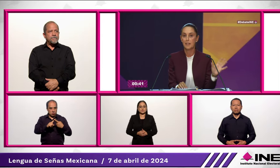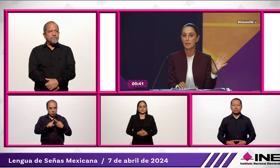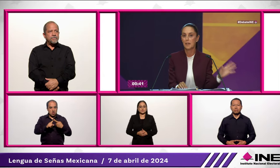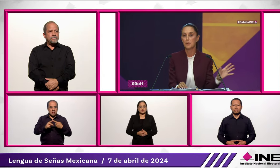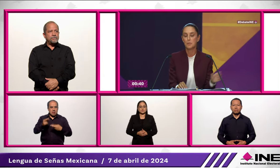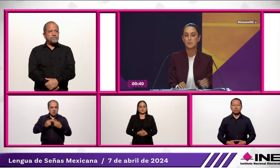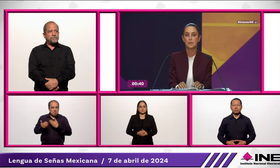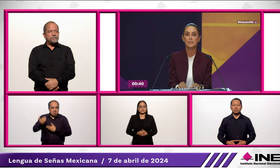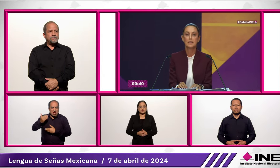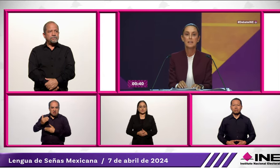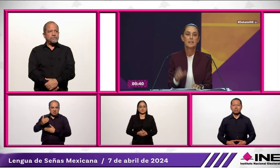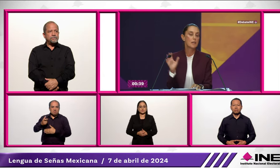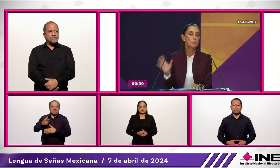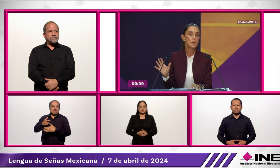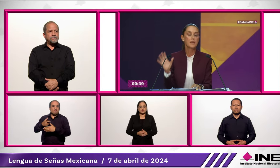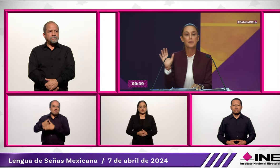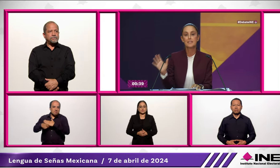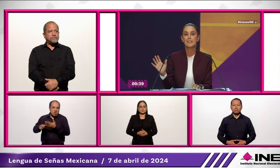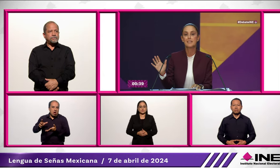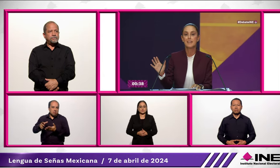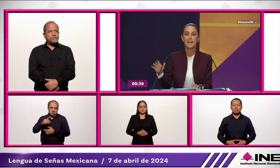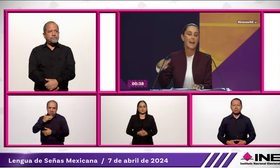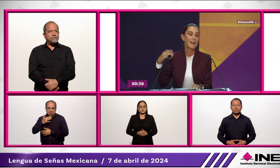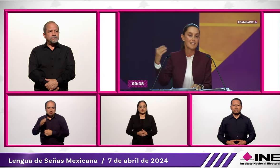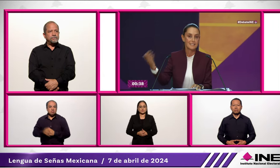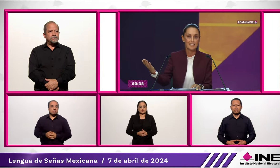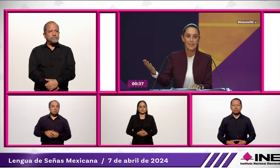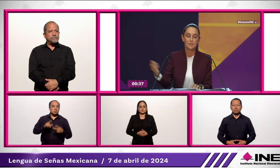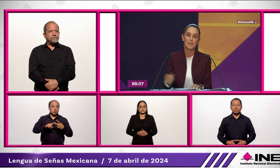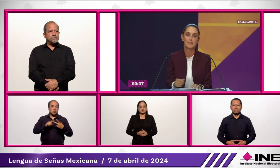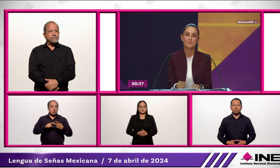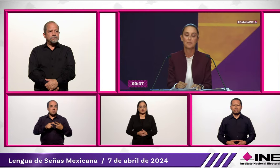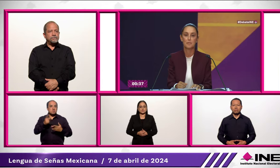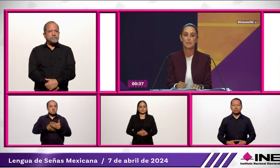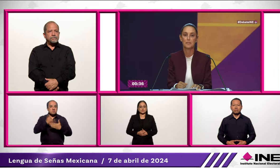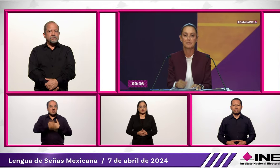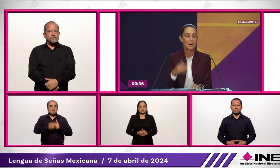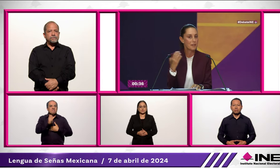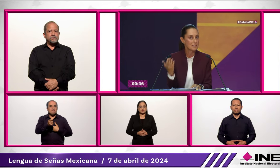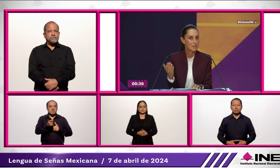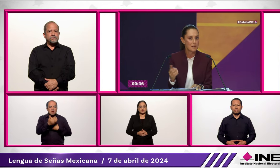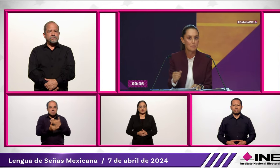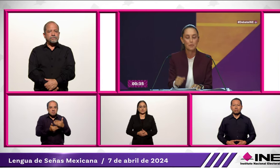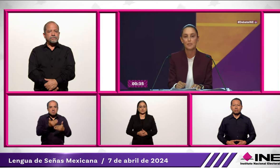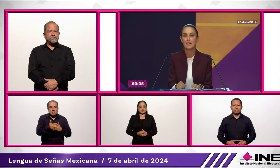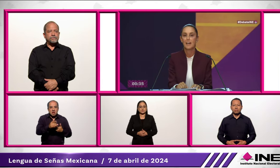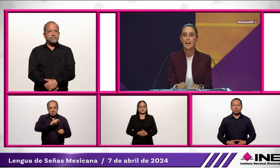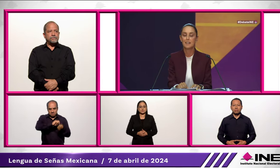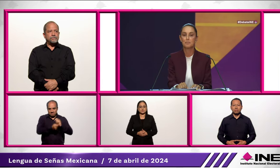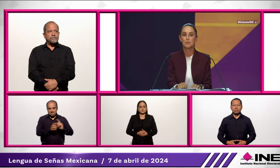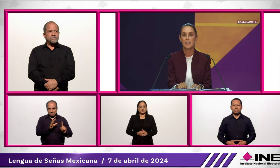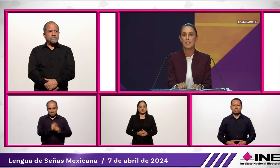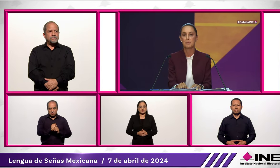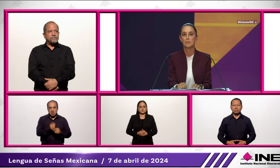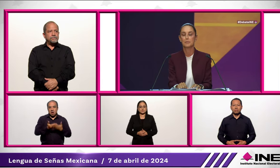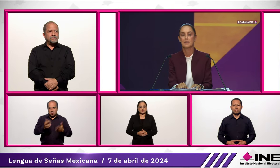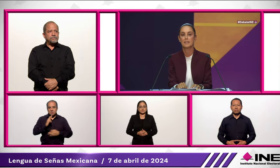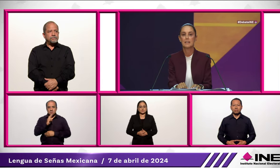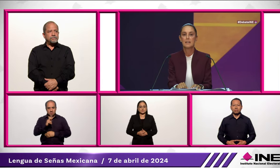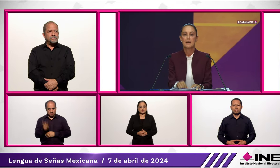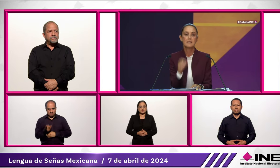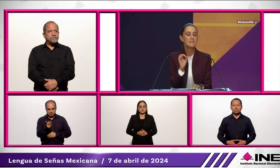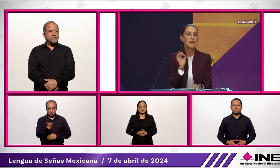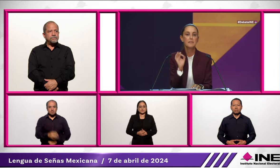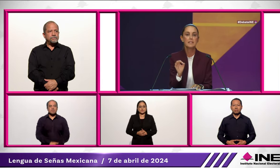al pasado de la corrupción y el proyecto que significa avanzar con la transformación. Ahora sí vamos a responder la